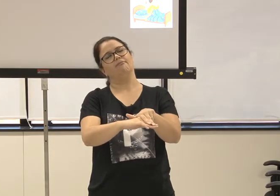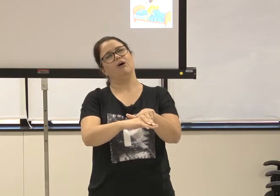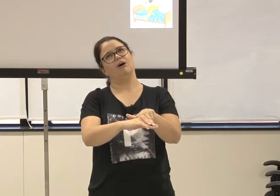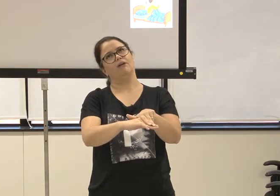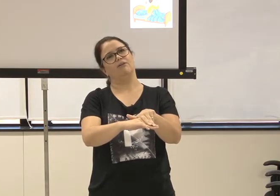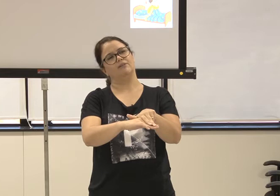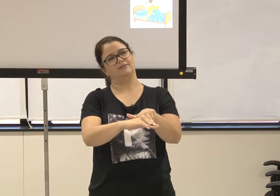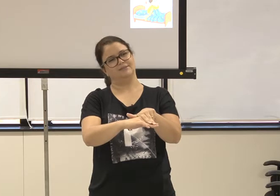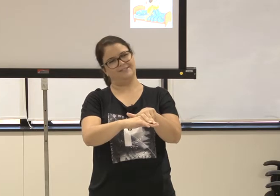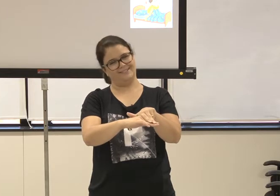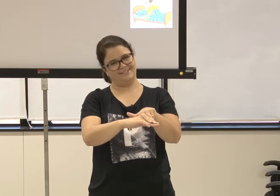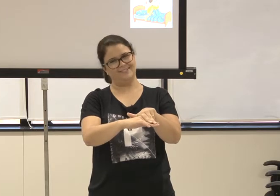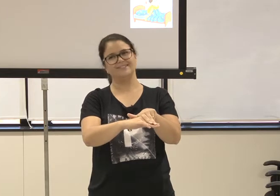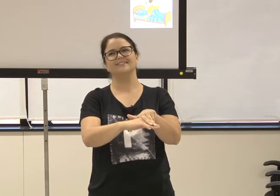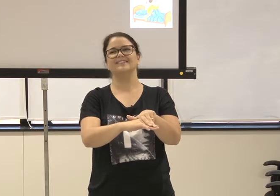morreu. Agora tira o braço.